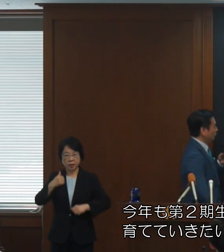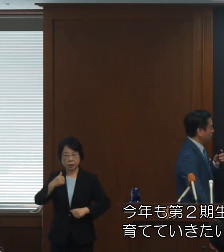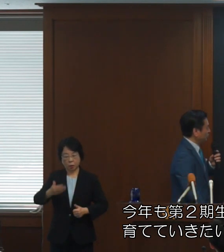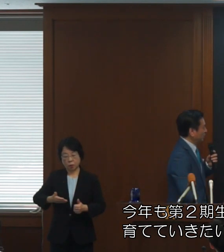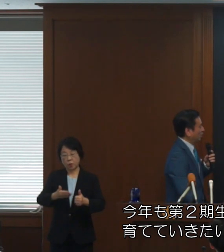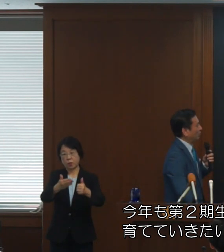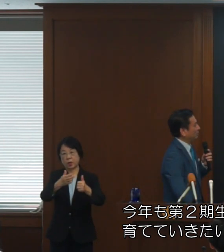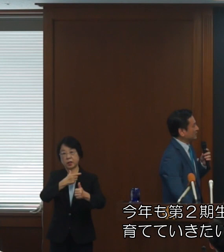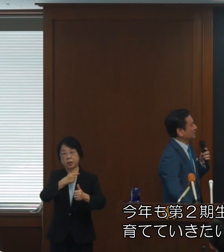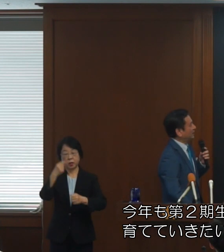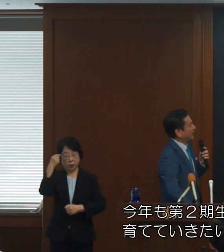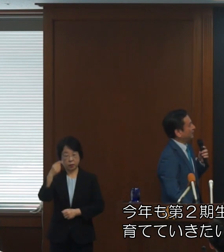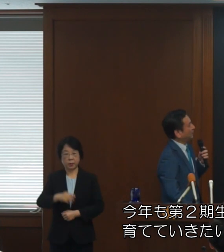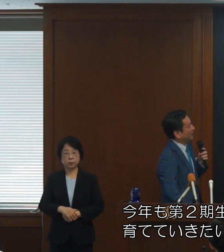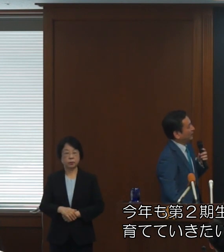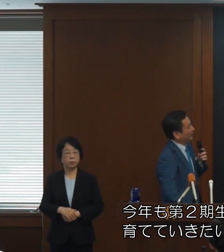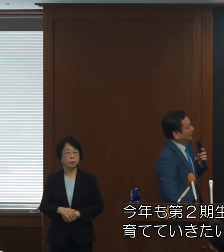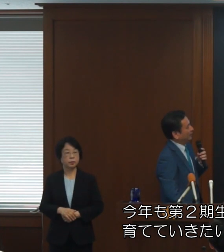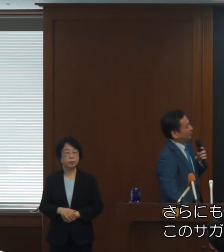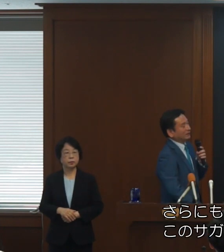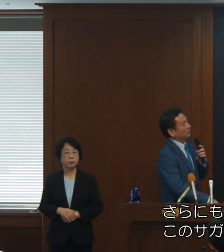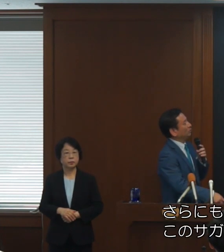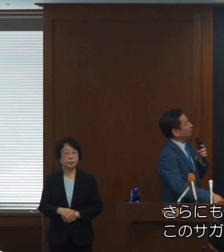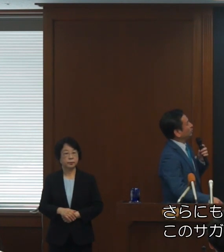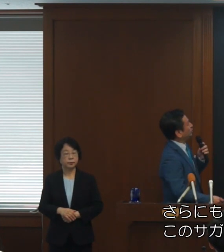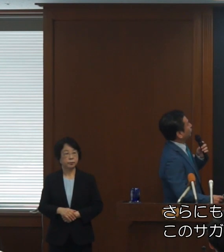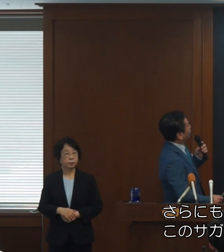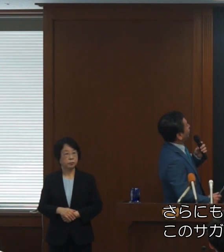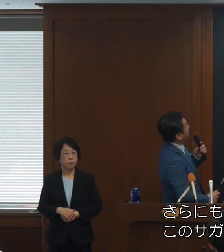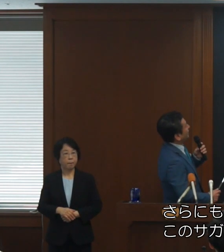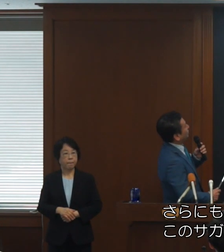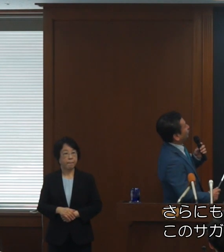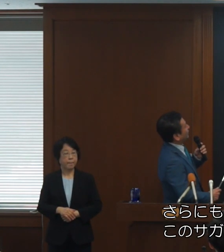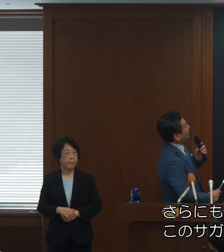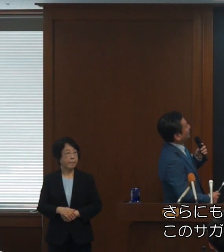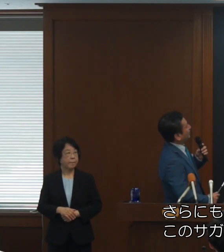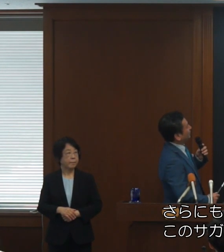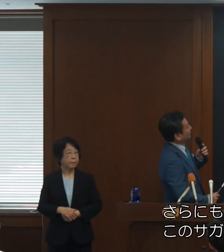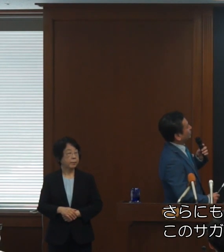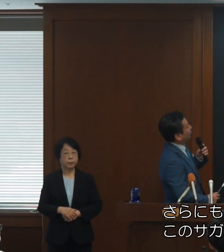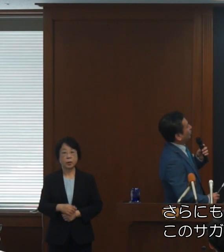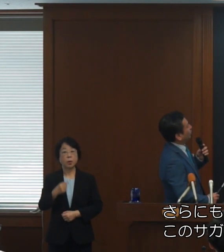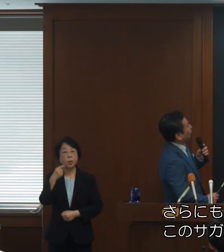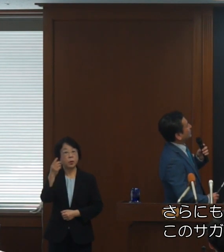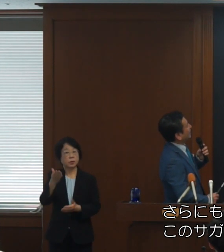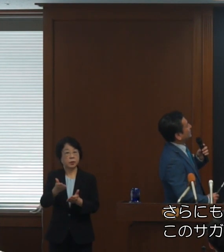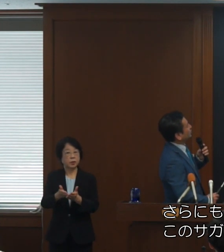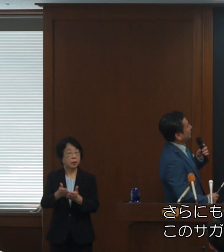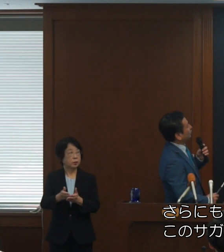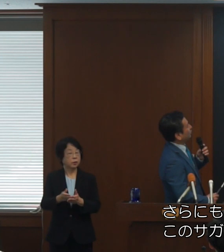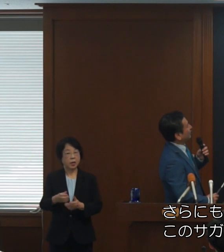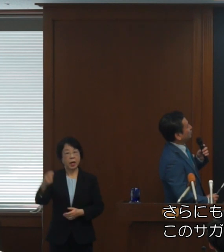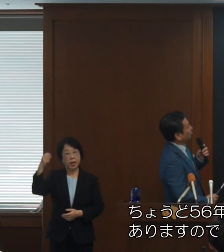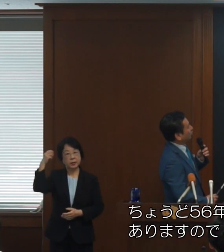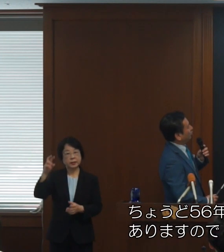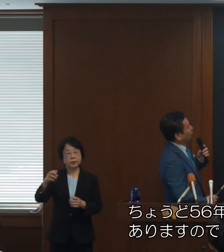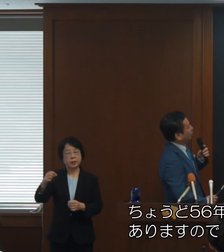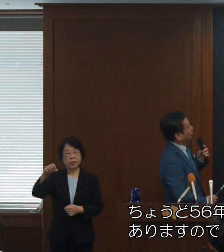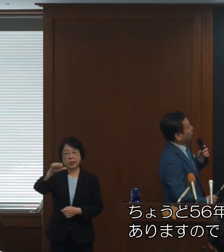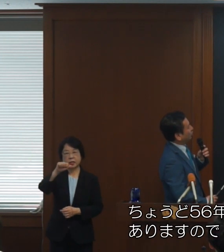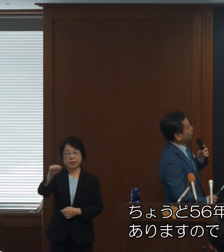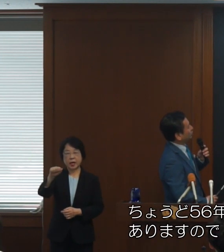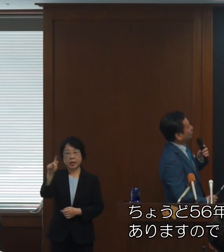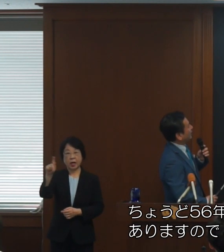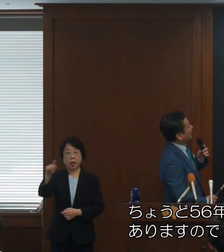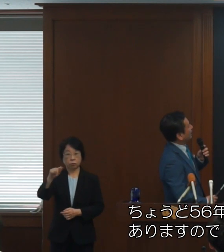育てていきたいというふうに思いますということさらにもう1点言いますとこの左岸杉というのが